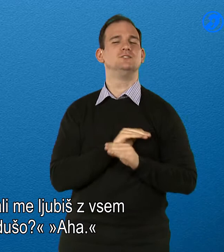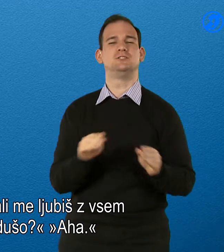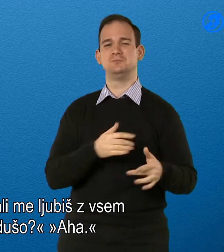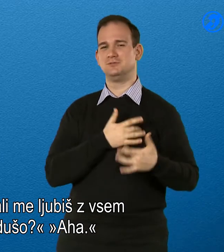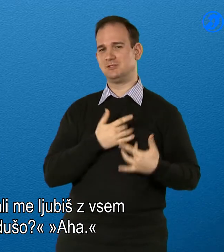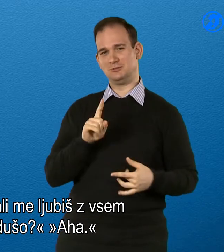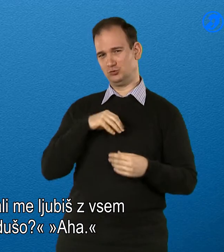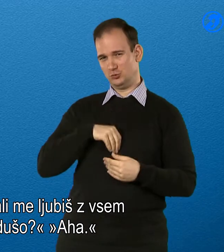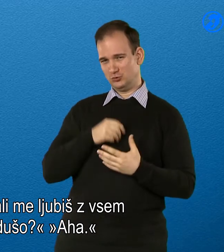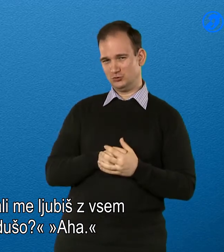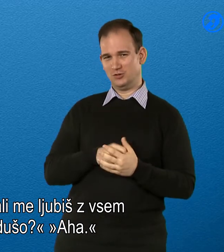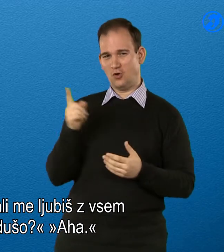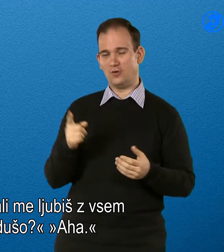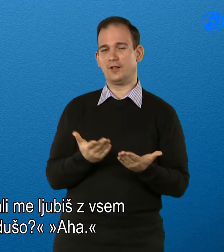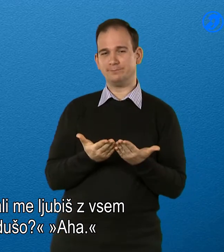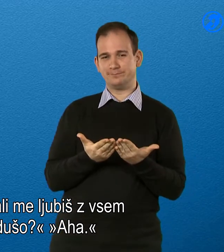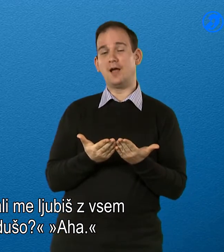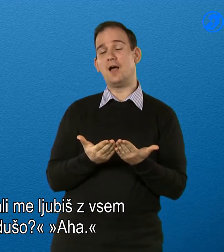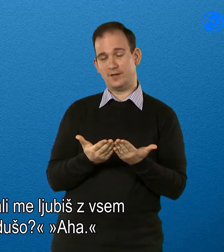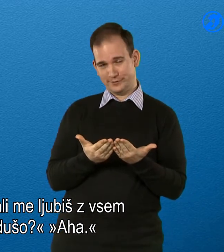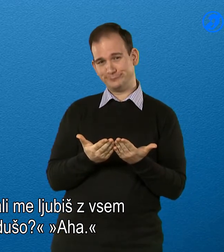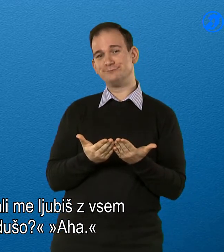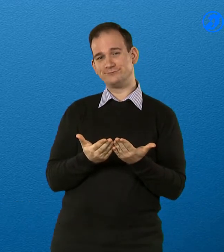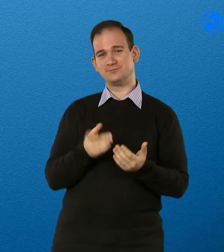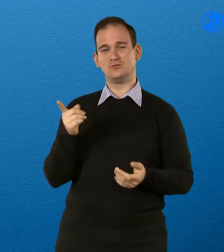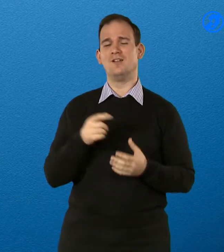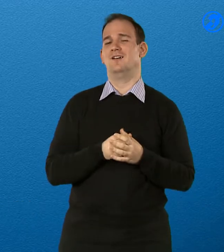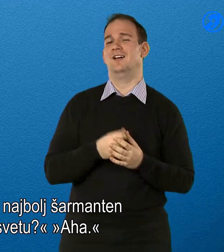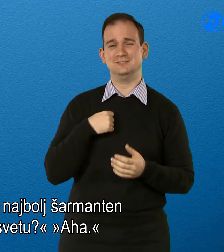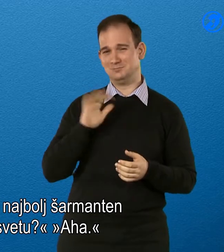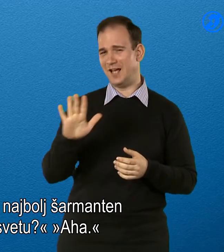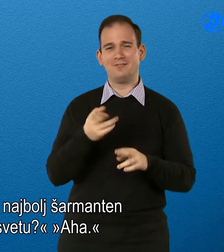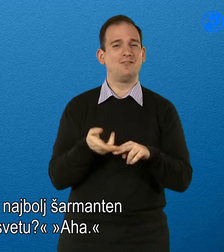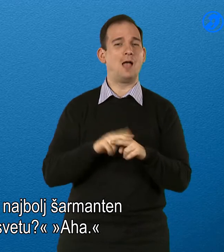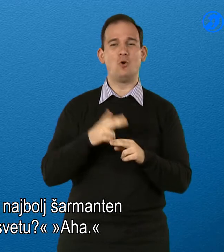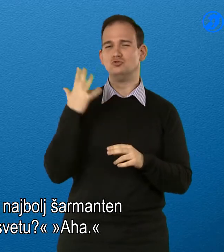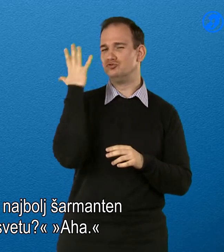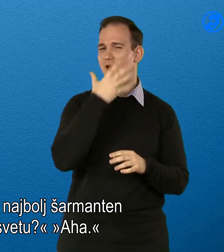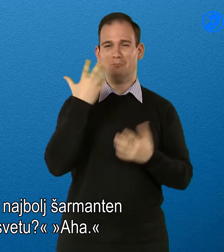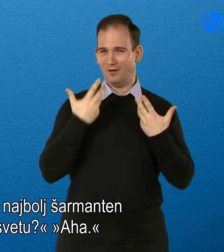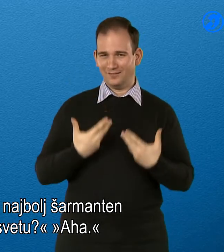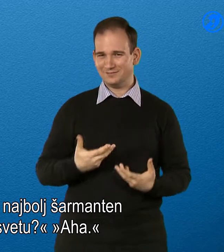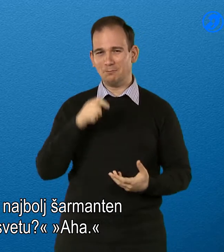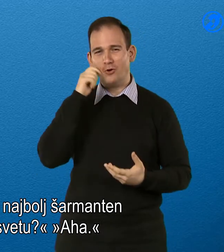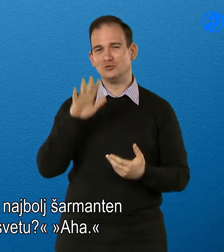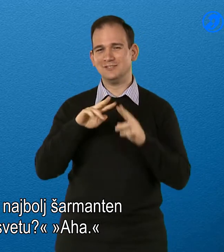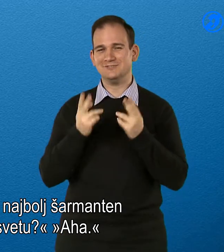z vsem srcem in dušo?" "Aha." "Ali sem zate najbolj šarmanten moški